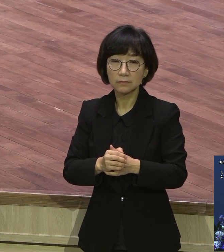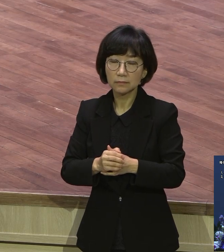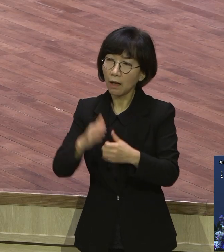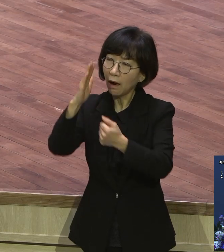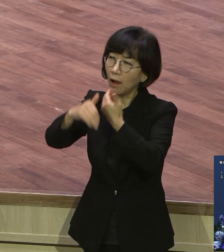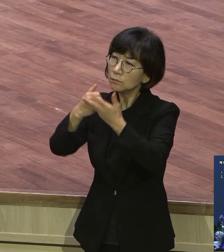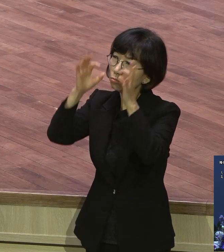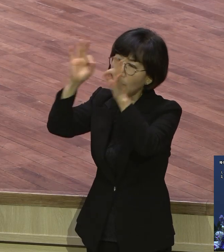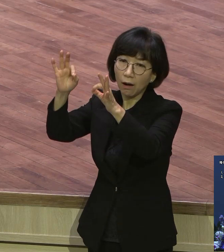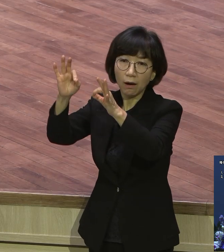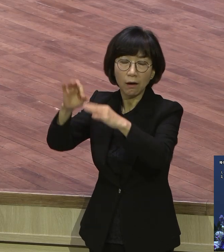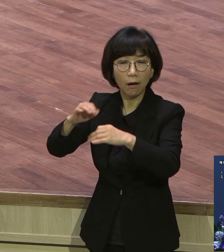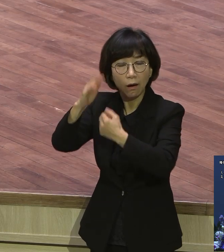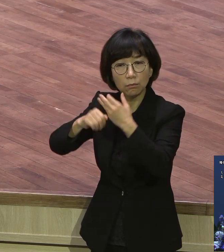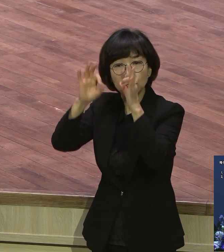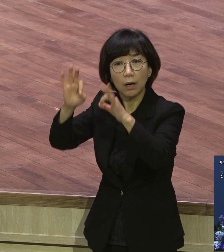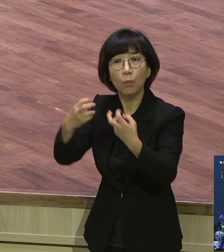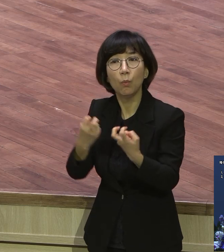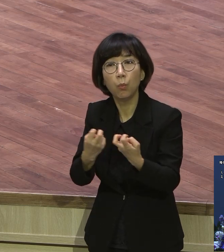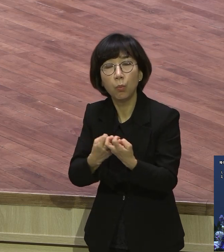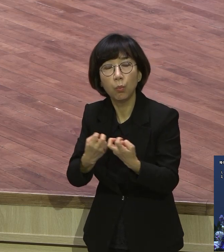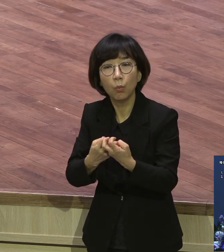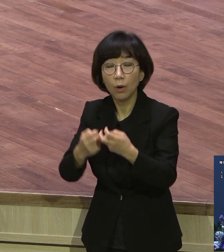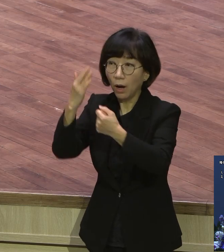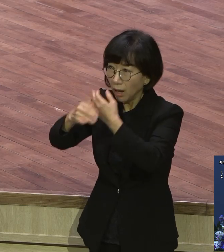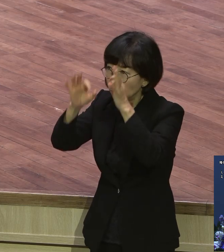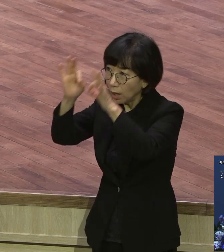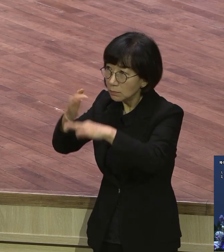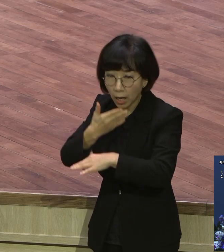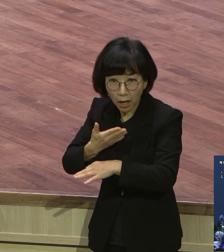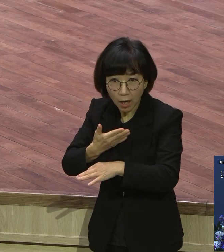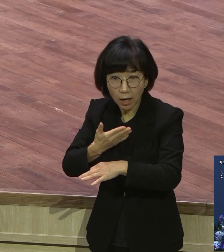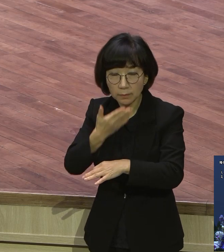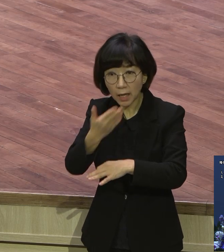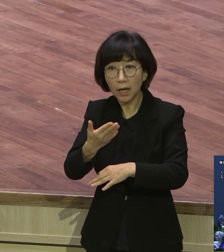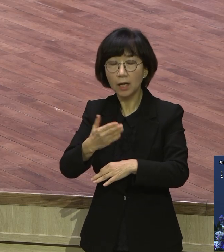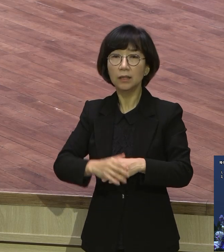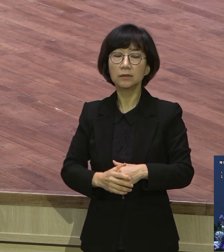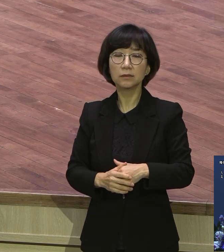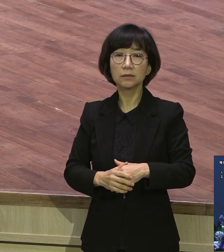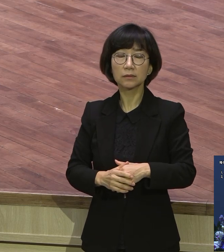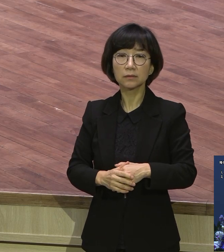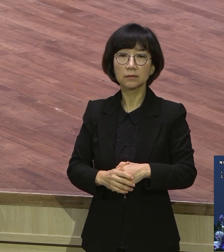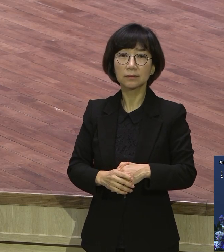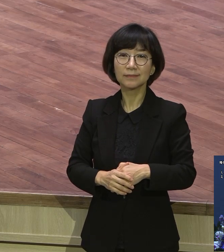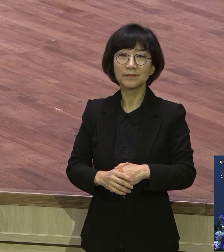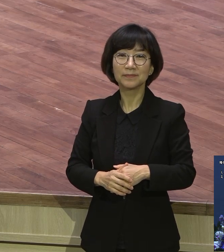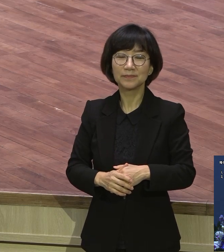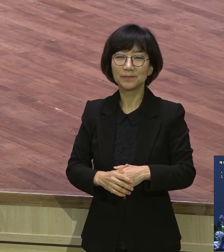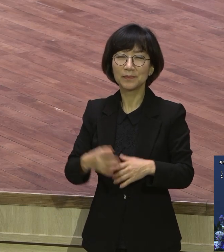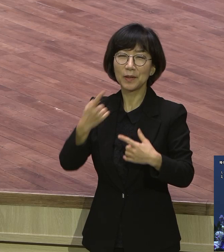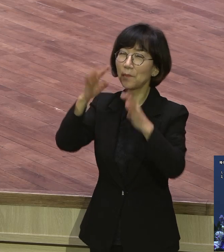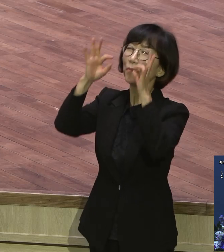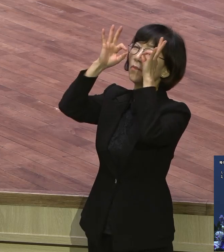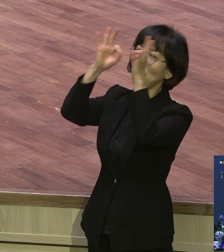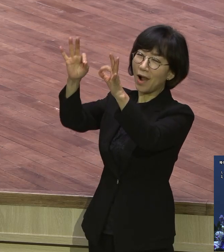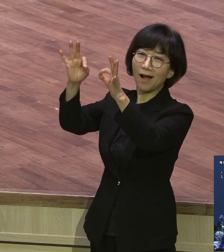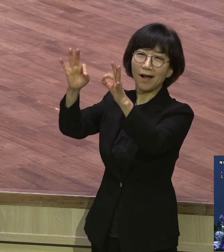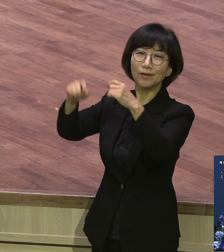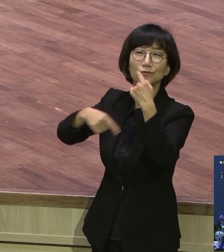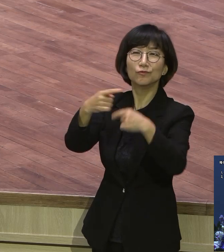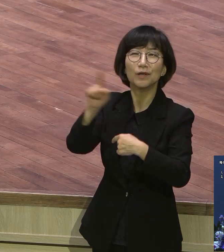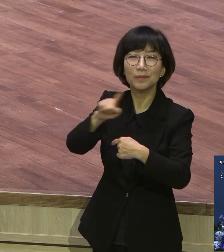본다 하나님을 그게 무슨 말이에요 하나님을 볼 것이며 여기서 본다 이